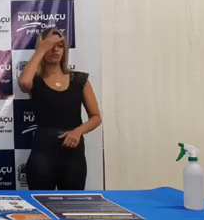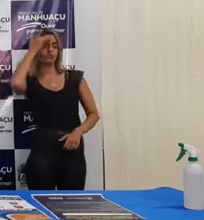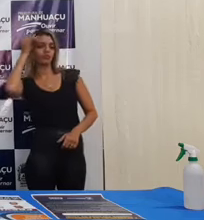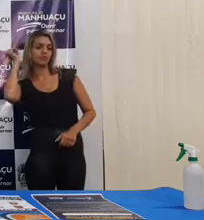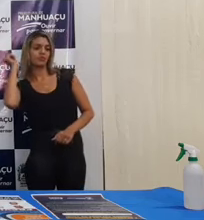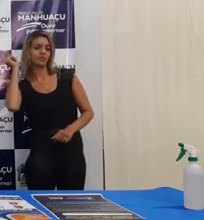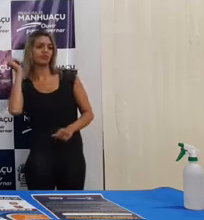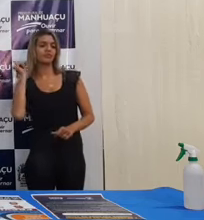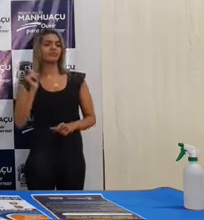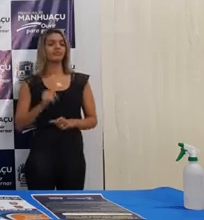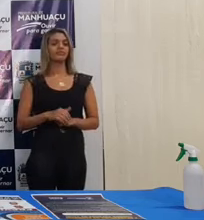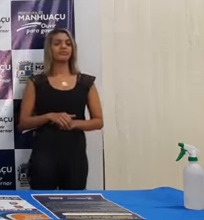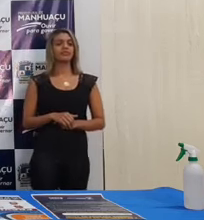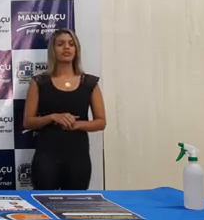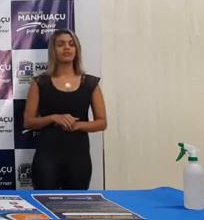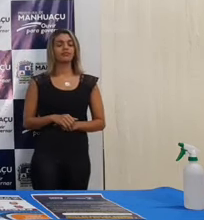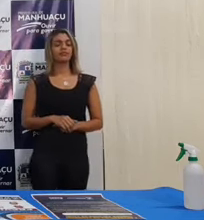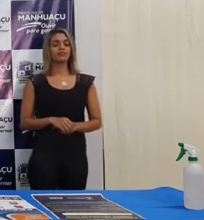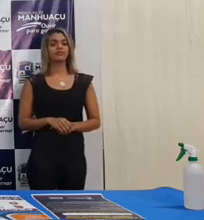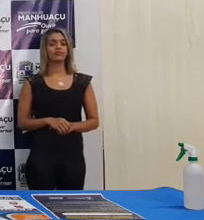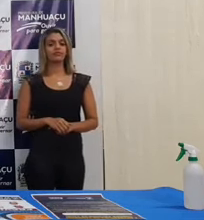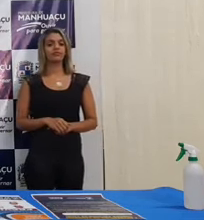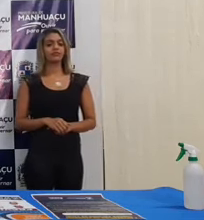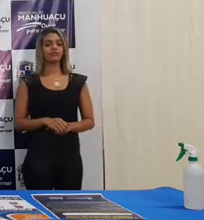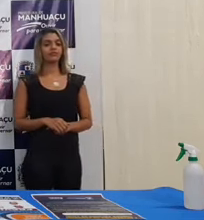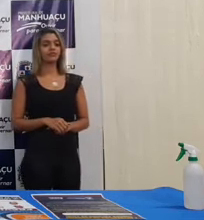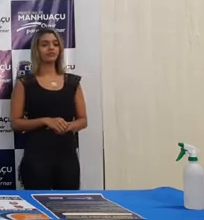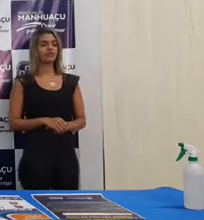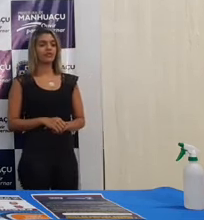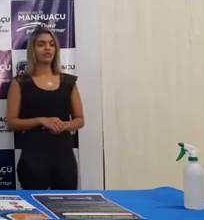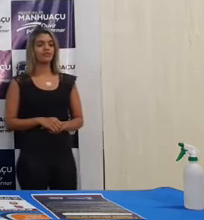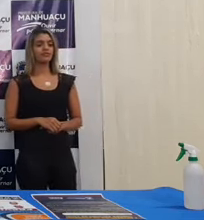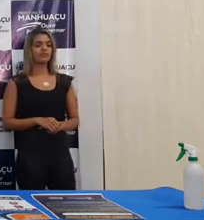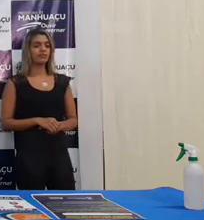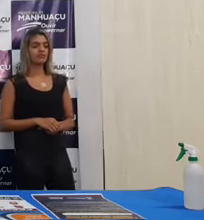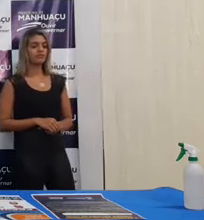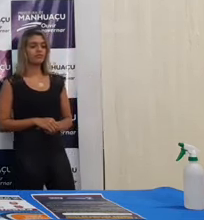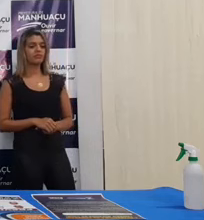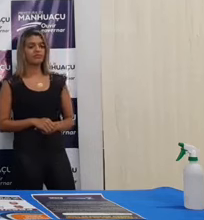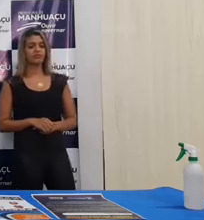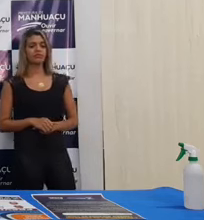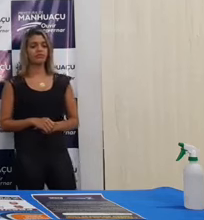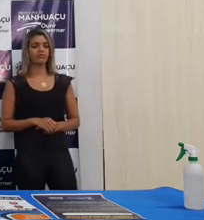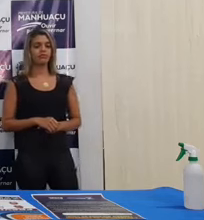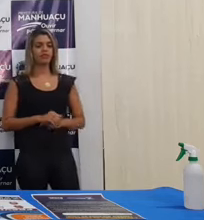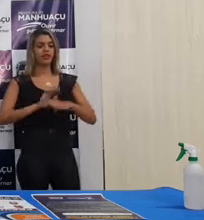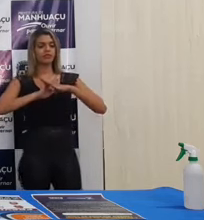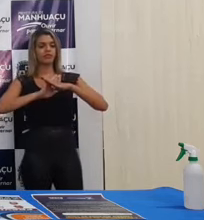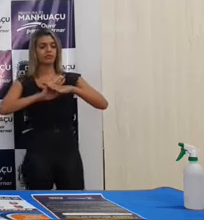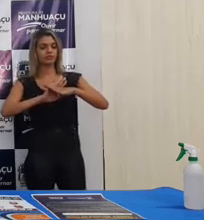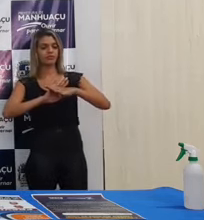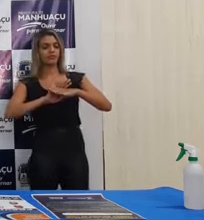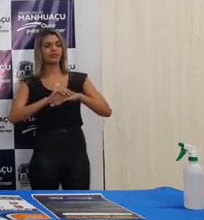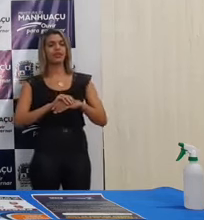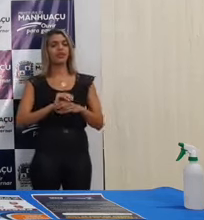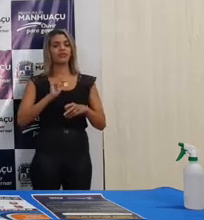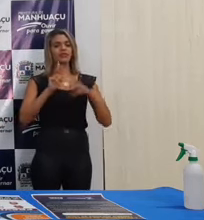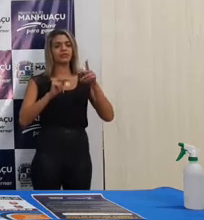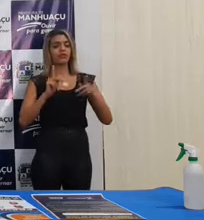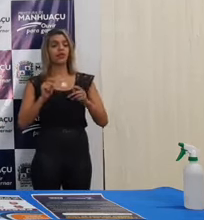e de outros segmentos sociais, especialmente da área da saúde, definiu novos procedimentos relacionados